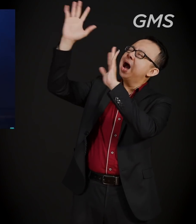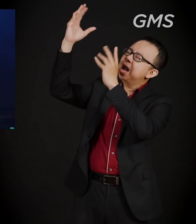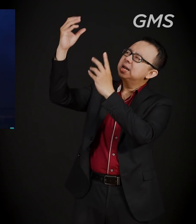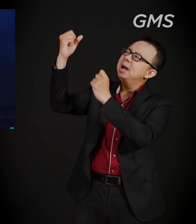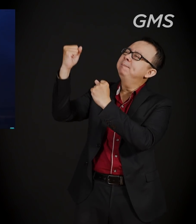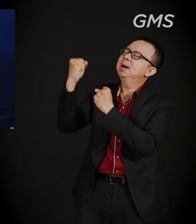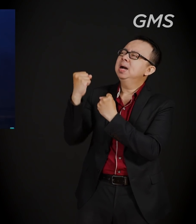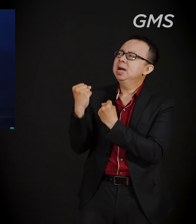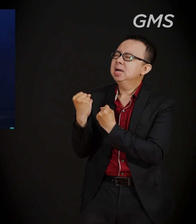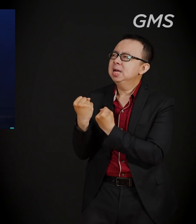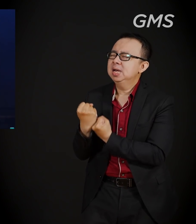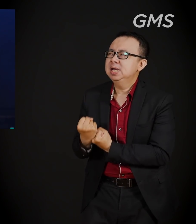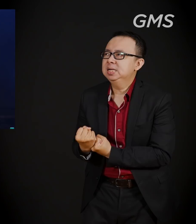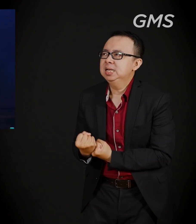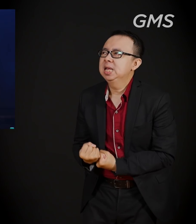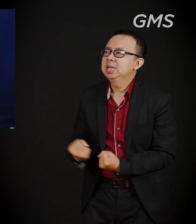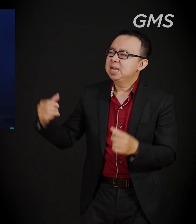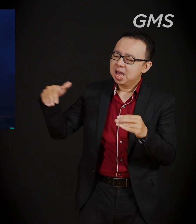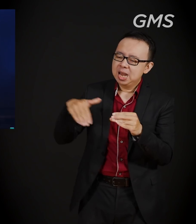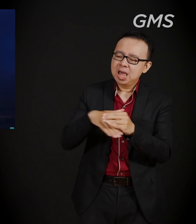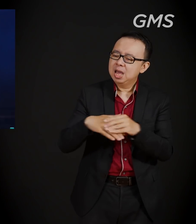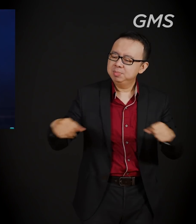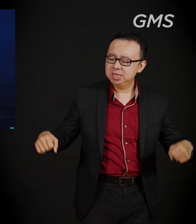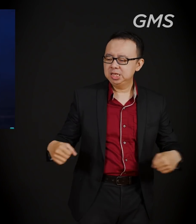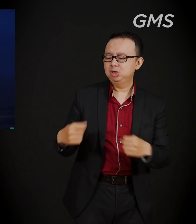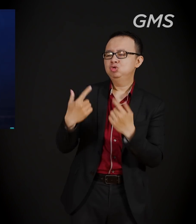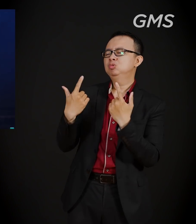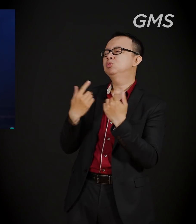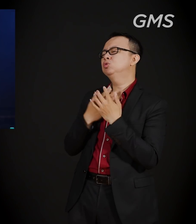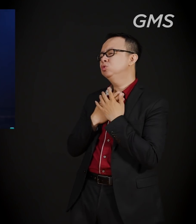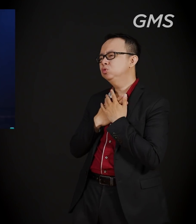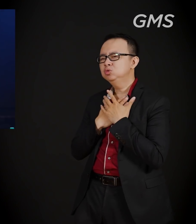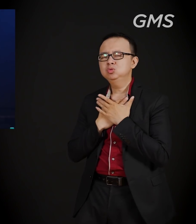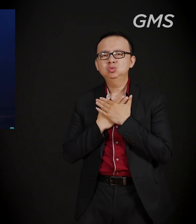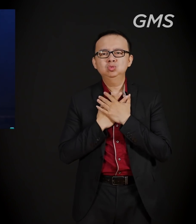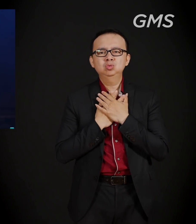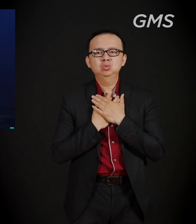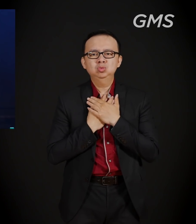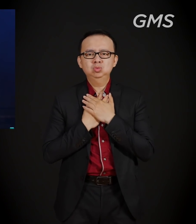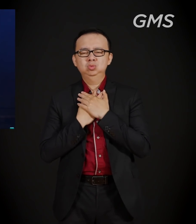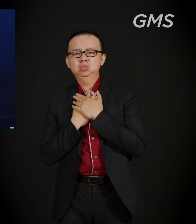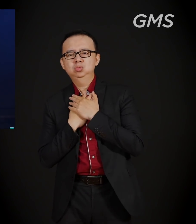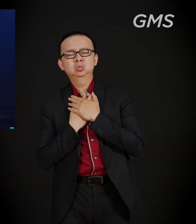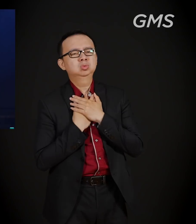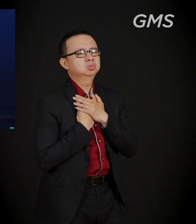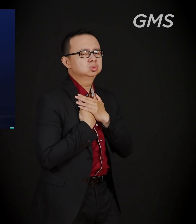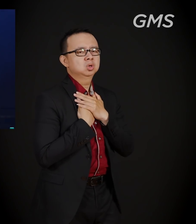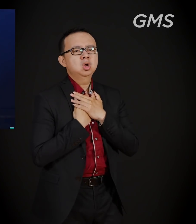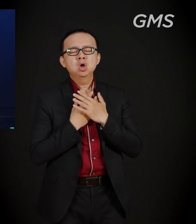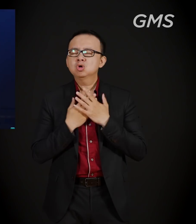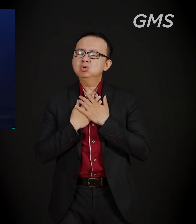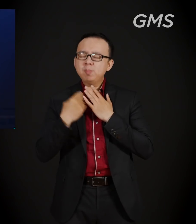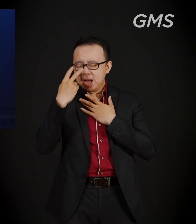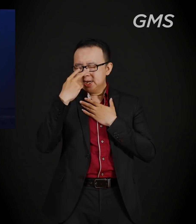Kaulah harapan dalam hidupku. Semua katakan,